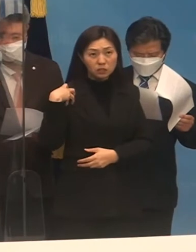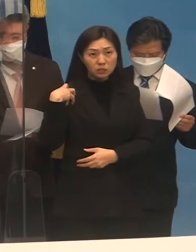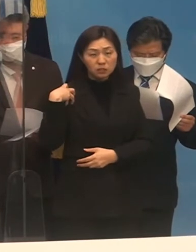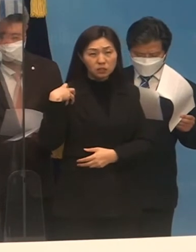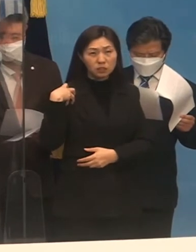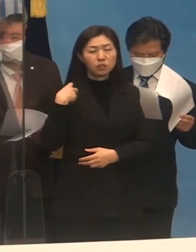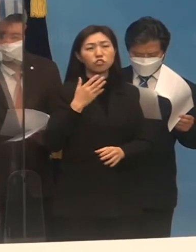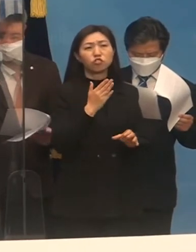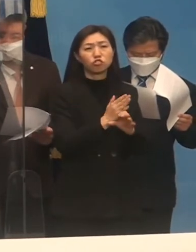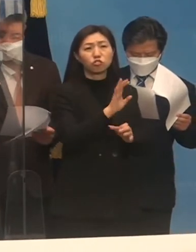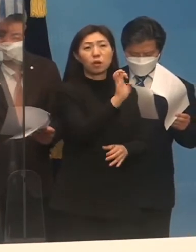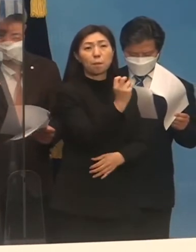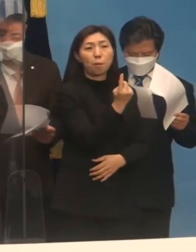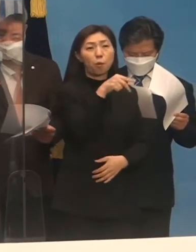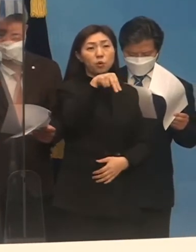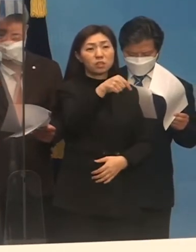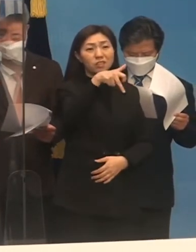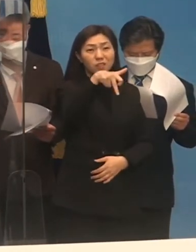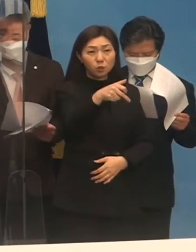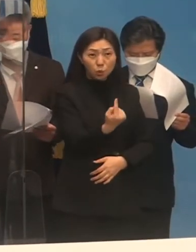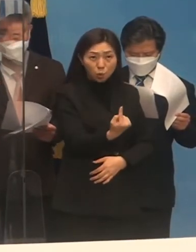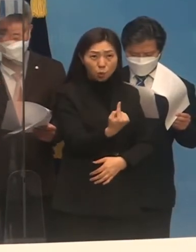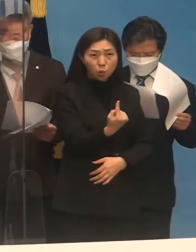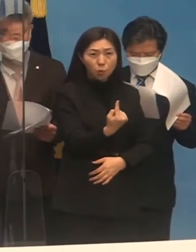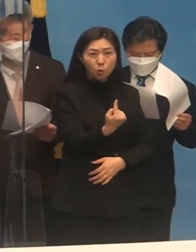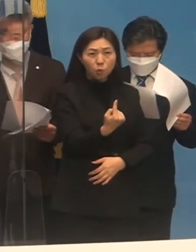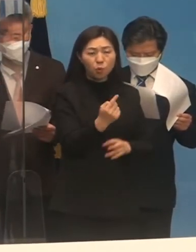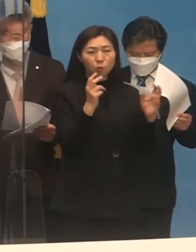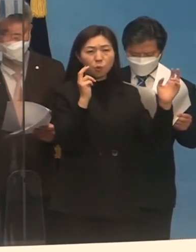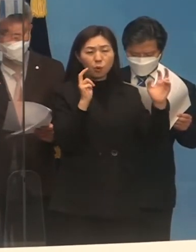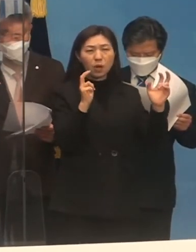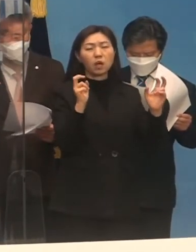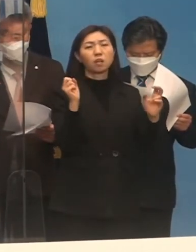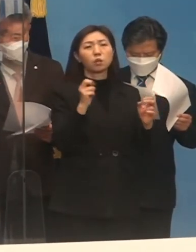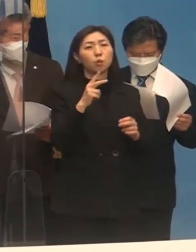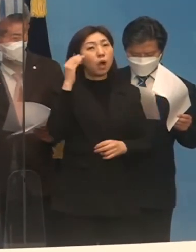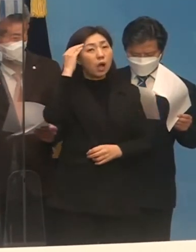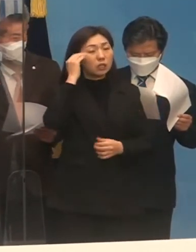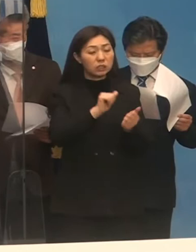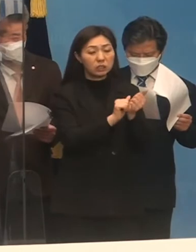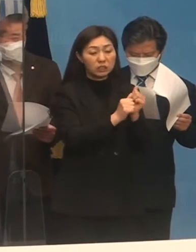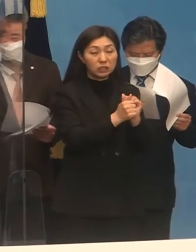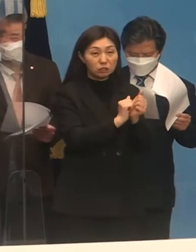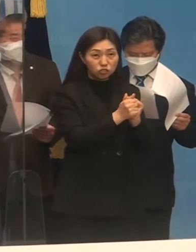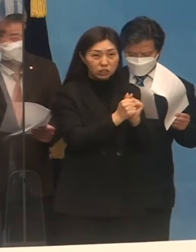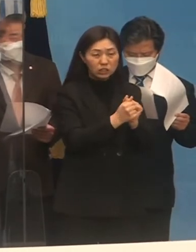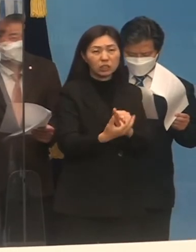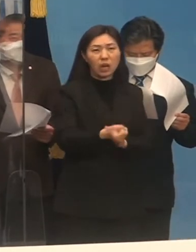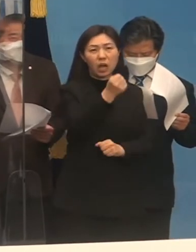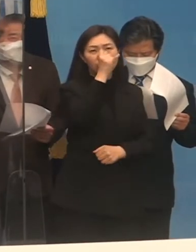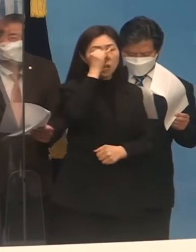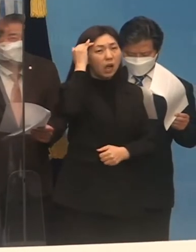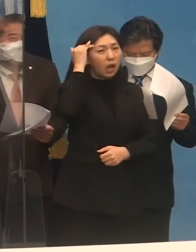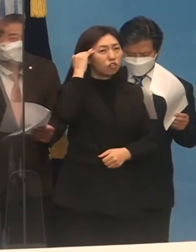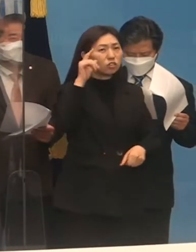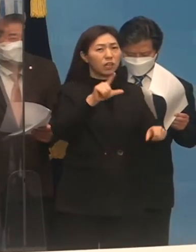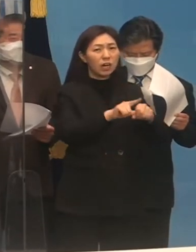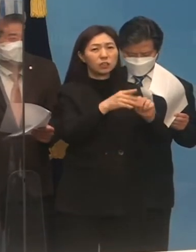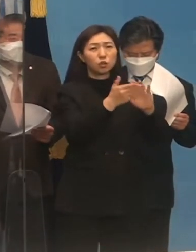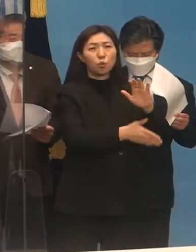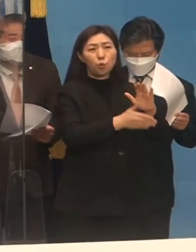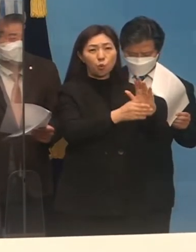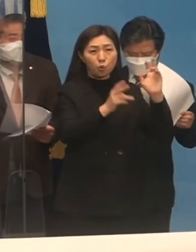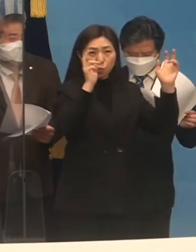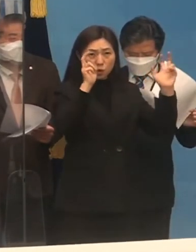사업의 포스코 인터내셔널, 지금 참여를 하고 있는 한국가스공사, 그리고 이 두 회사에 투자하고 있는